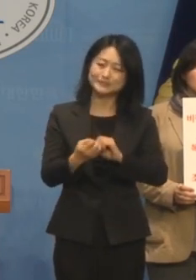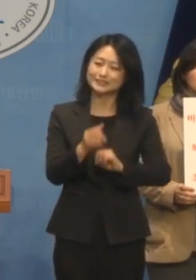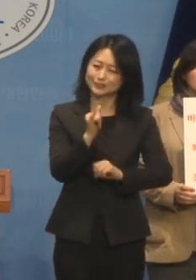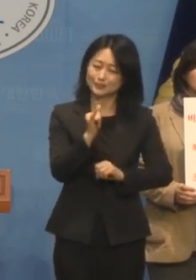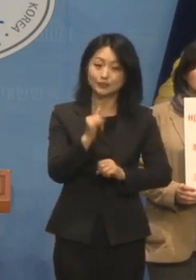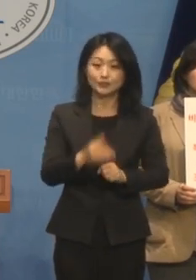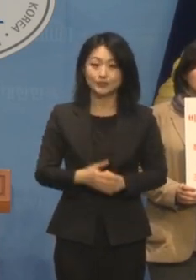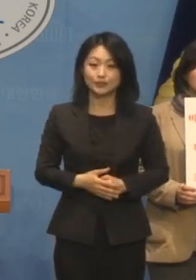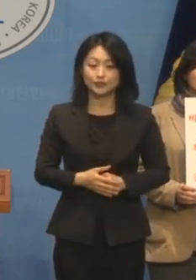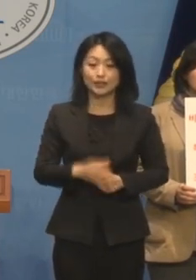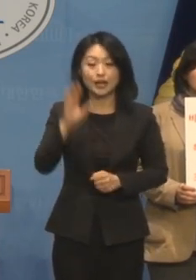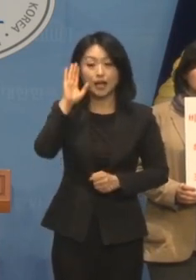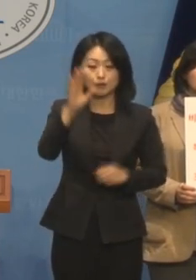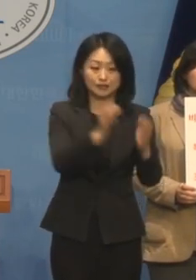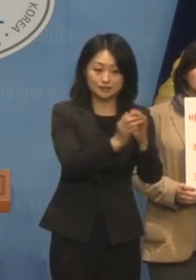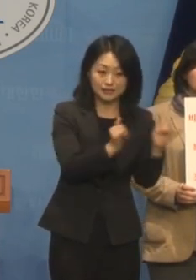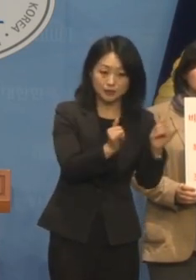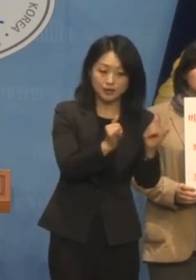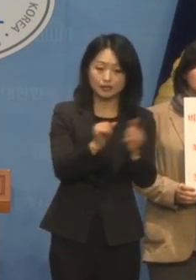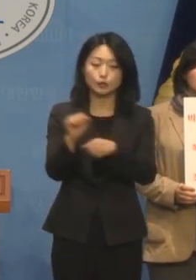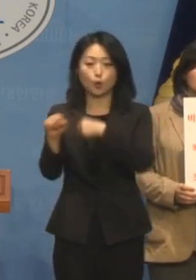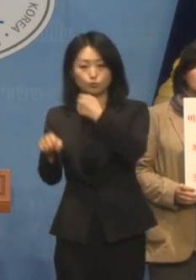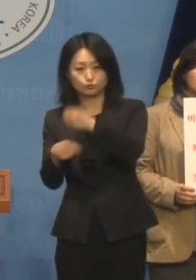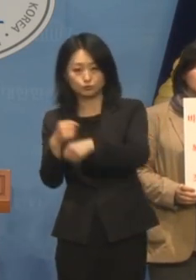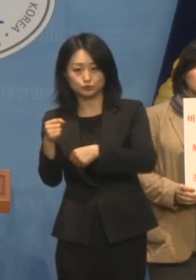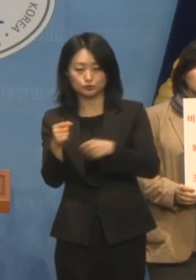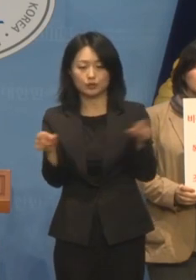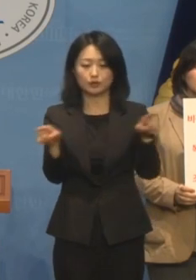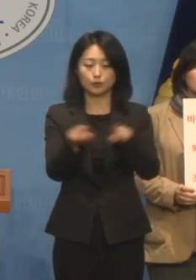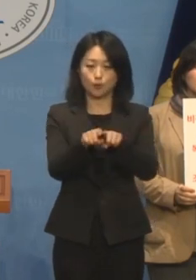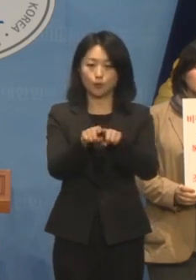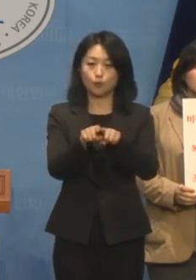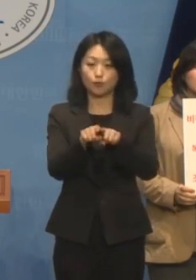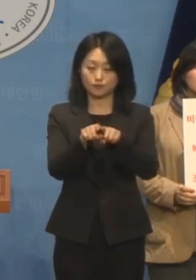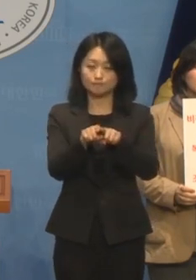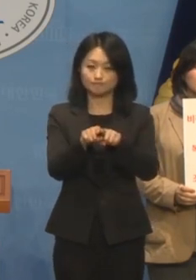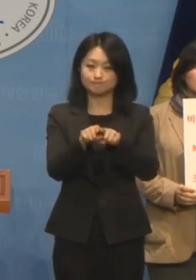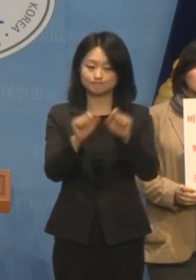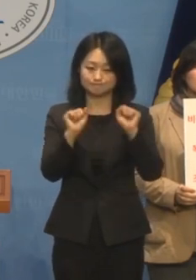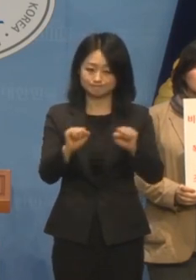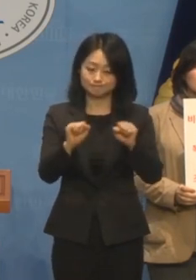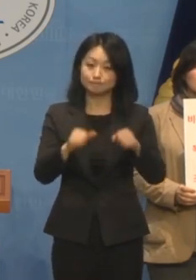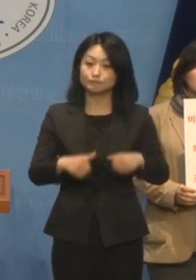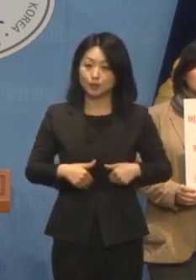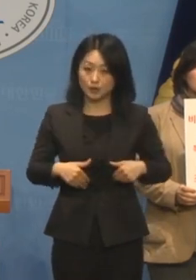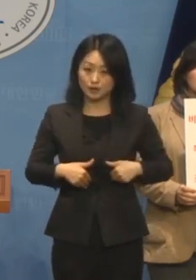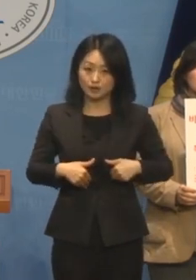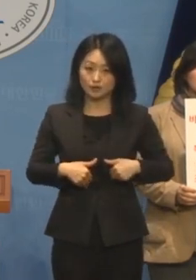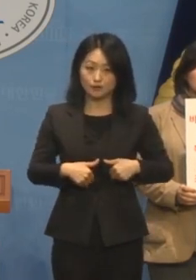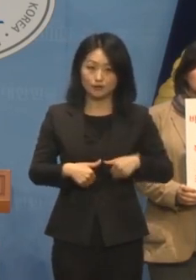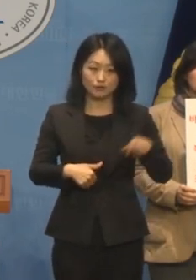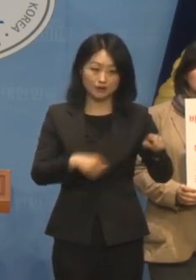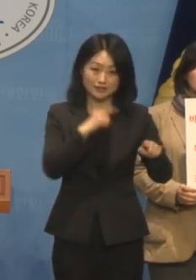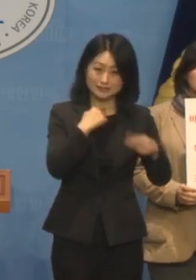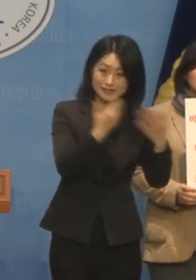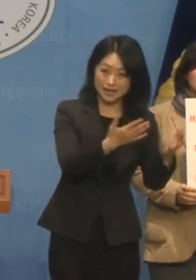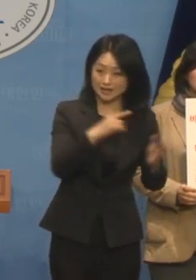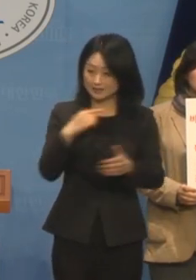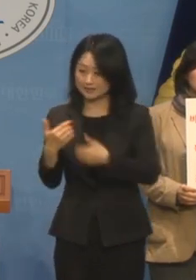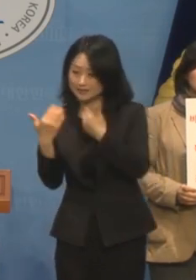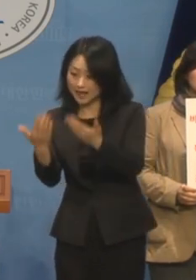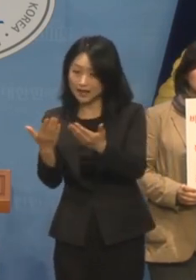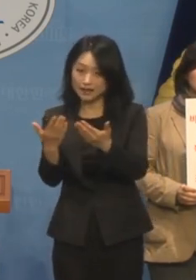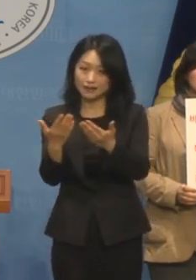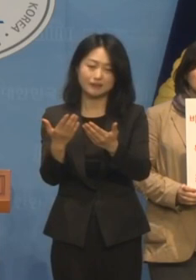우리는 앞으로 인간과 동물과의 공존을 생각하여야 합니다. 어느 한쪽이 양보하고 희생하는 것으로서 다른